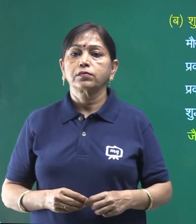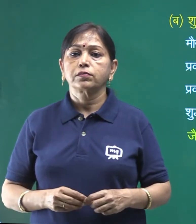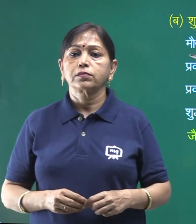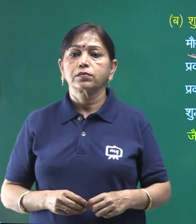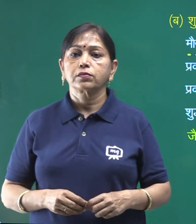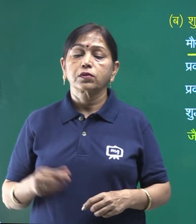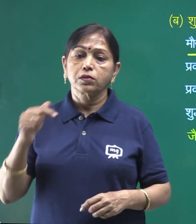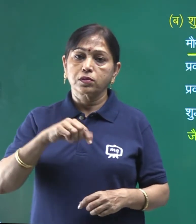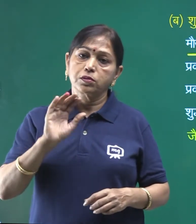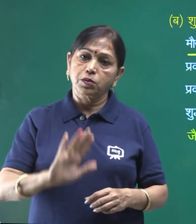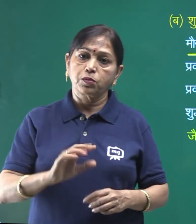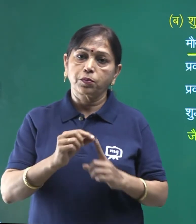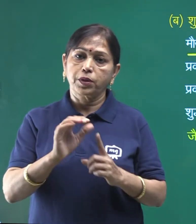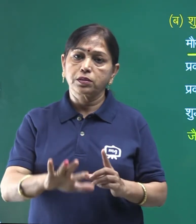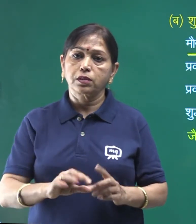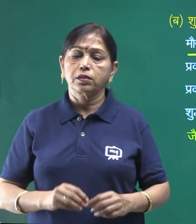जिसमें मौजूद